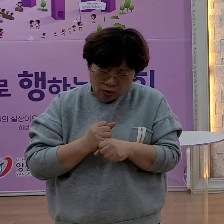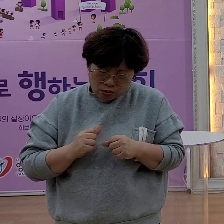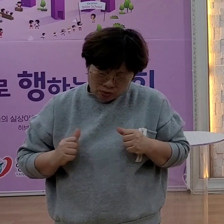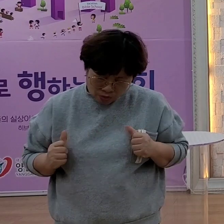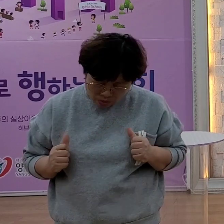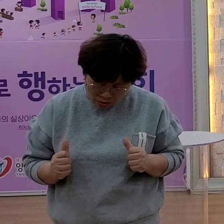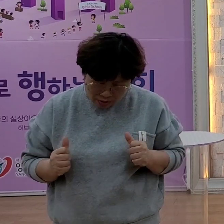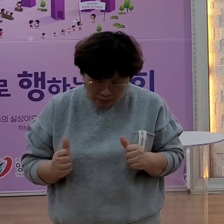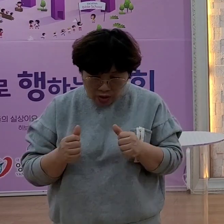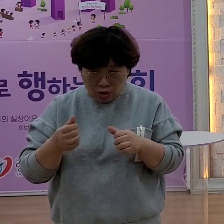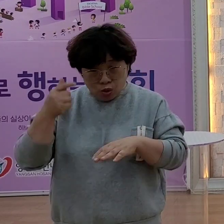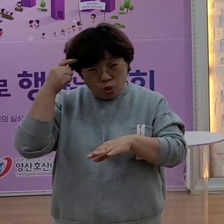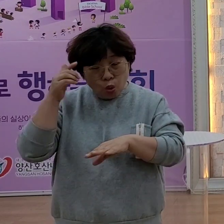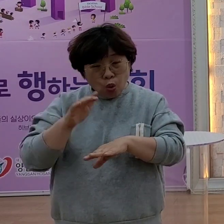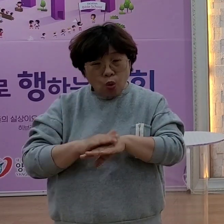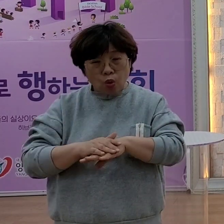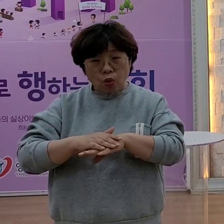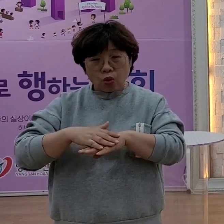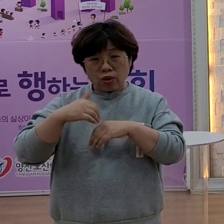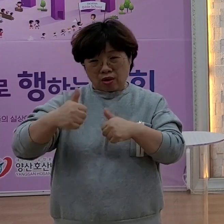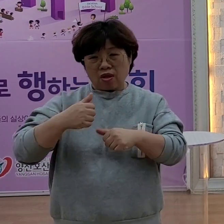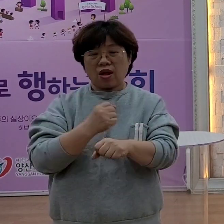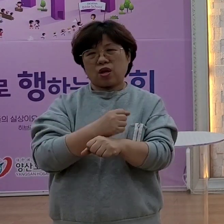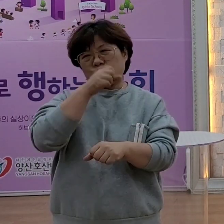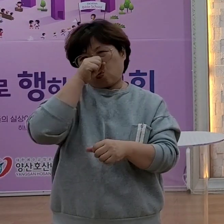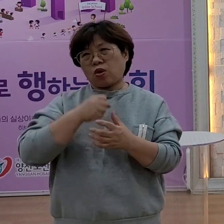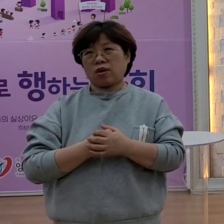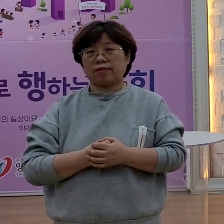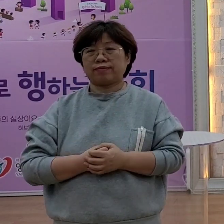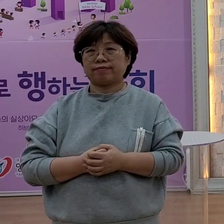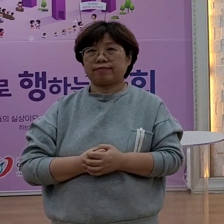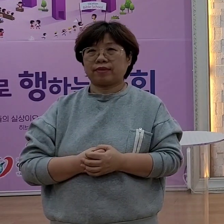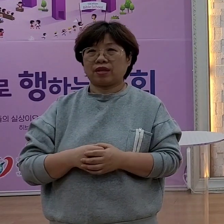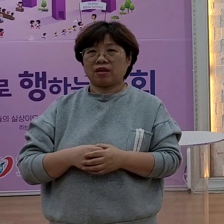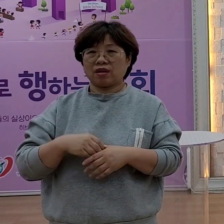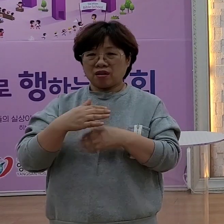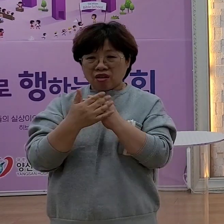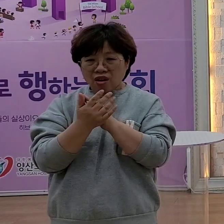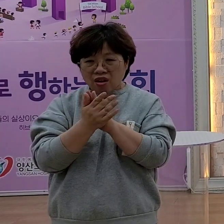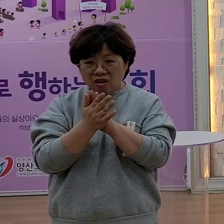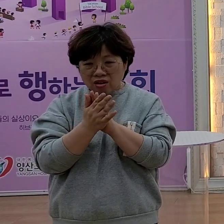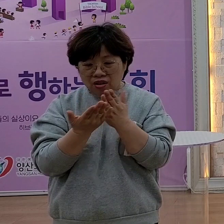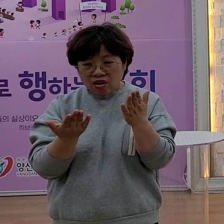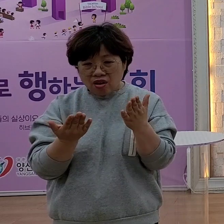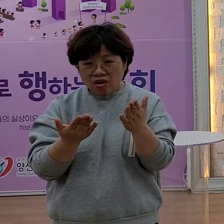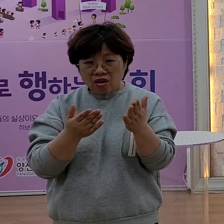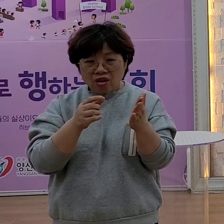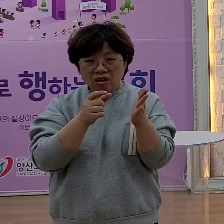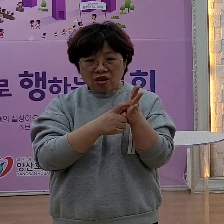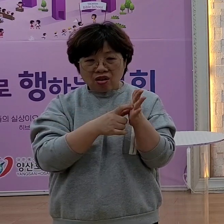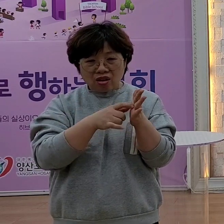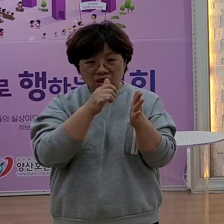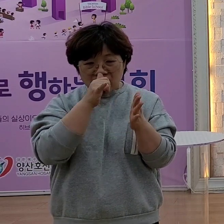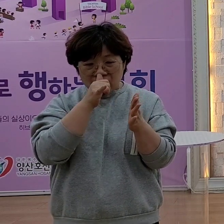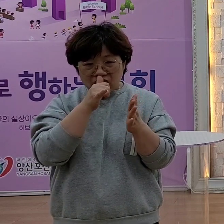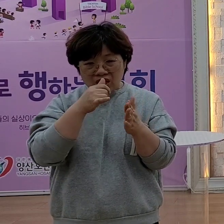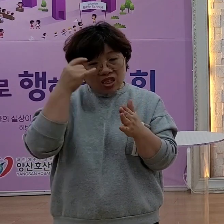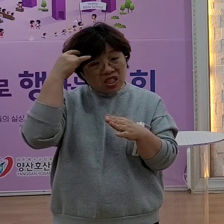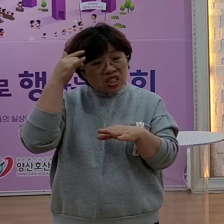힘쓰는 그런 사람들이 되어야 한다. 이게 바로 오늘 성경이 말하는 지혜다라는 것을 보여주고 있습니다. 그래서